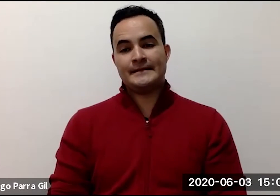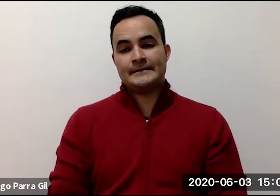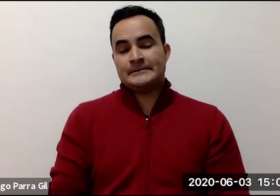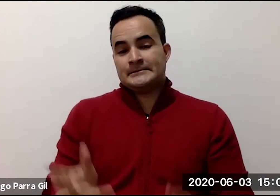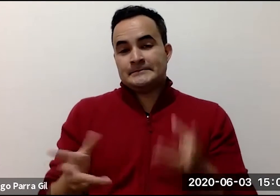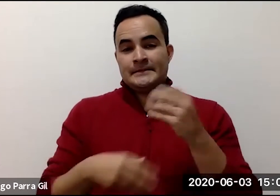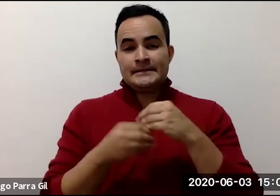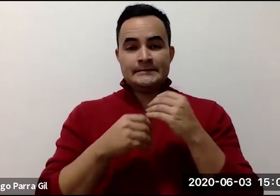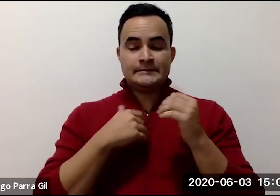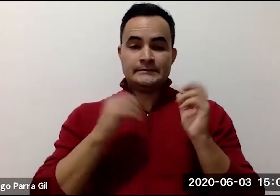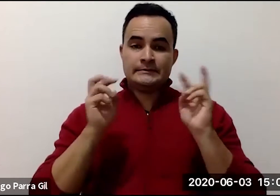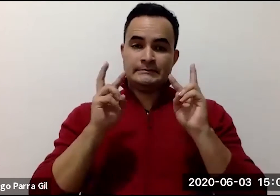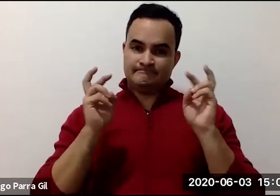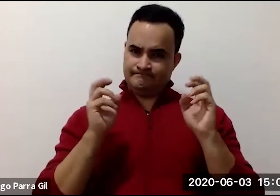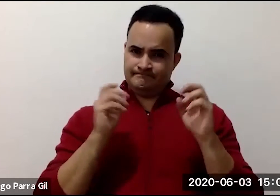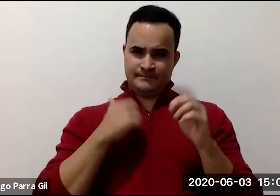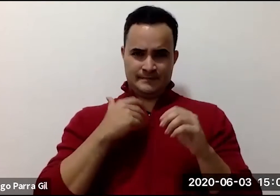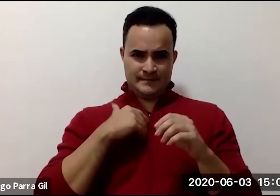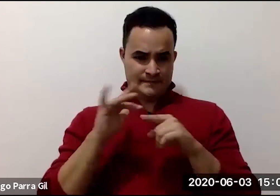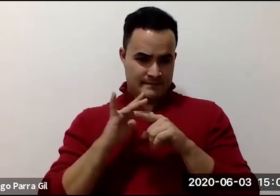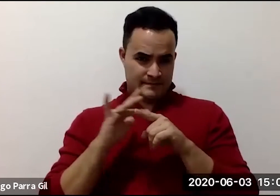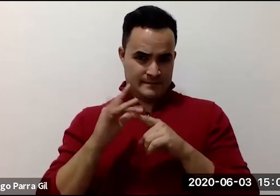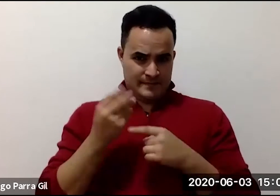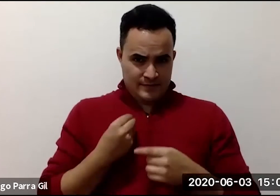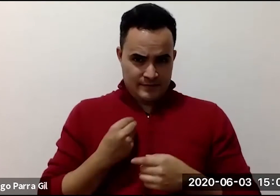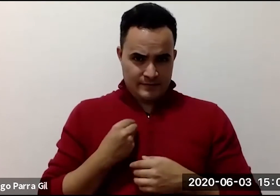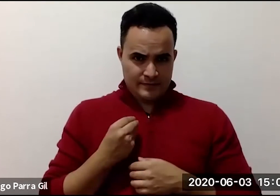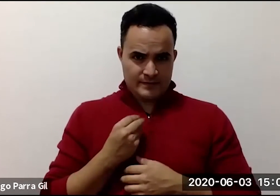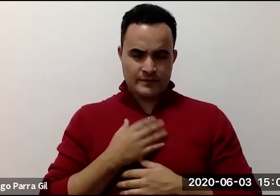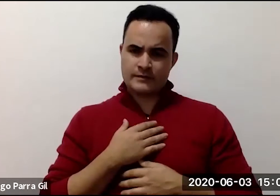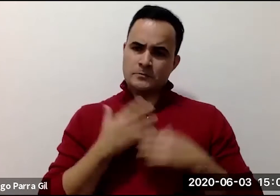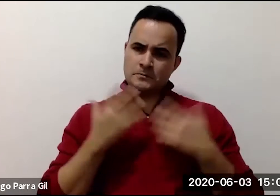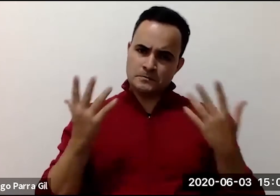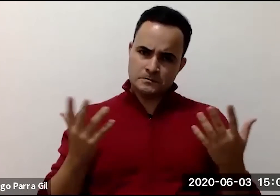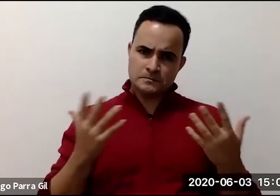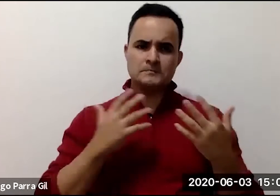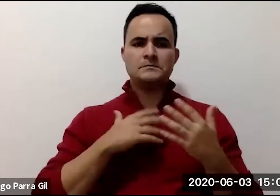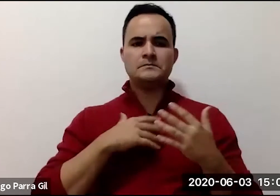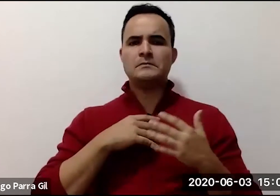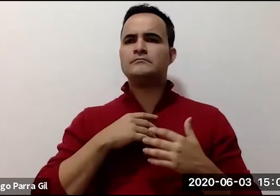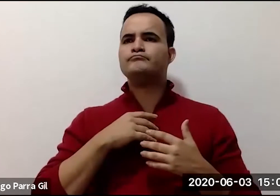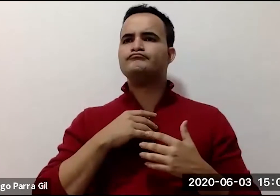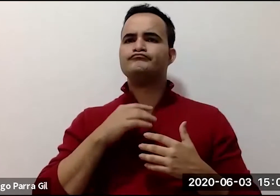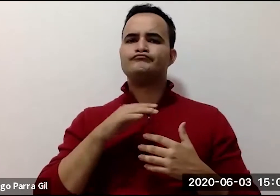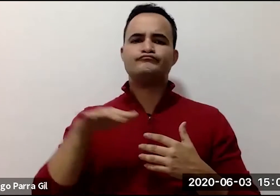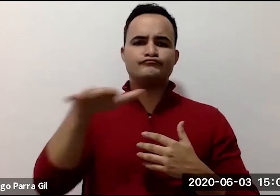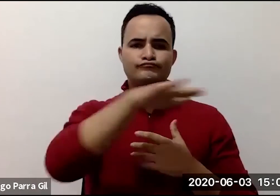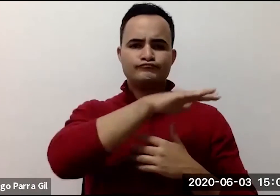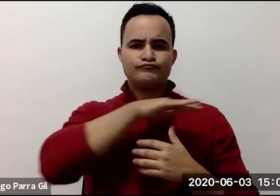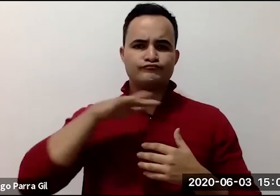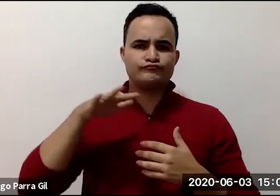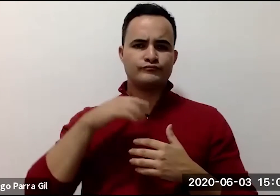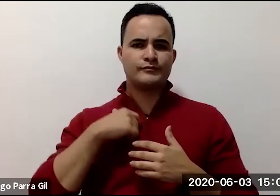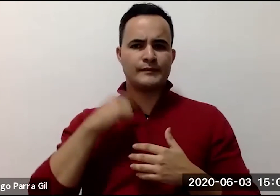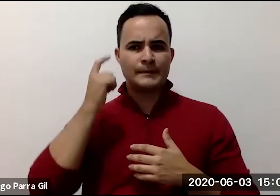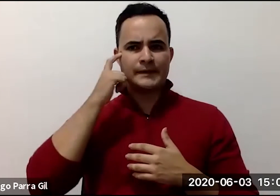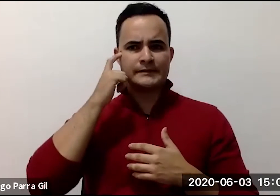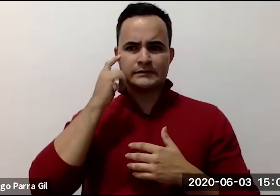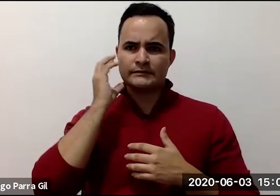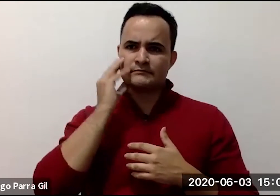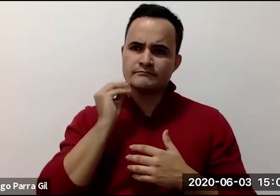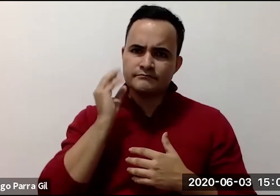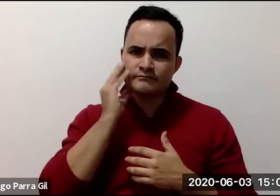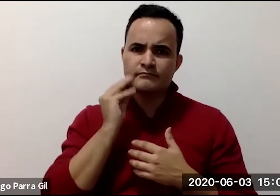manera directa o por conversaciones que tenemos con conocidos, cómo se ha incrementado un nivel de